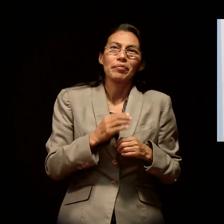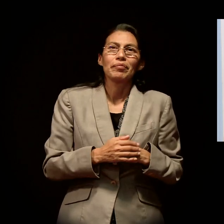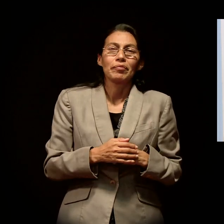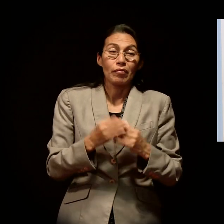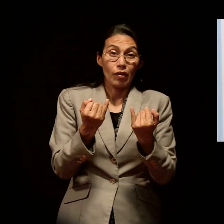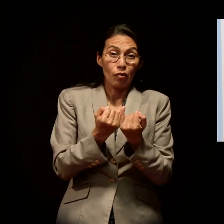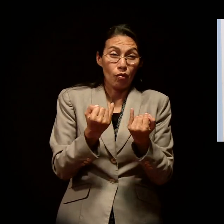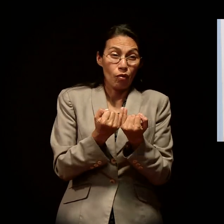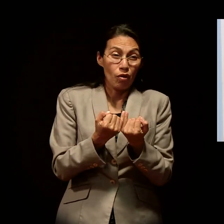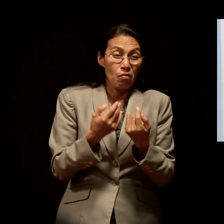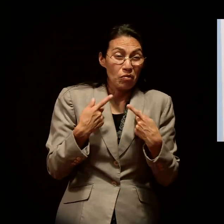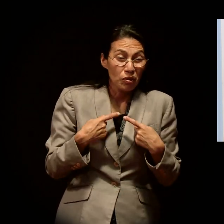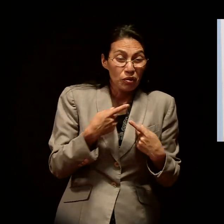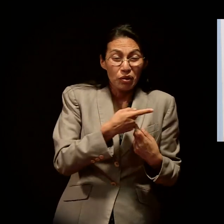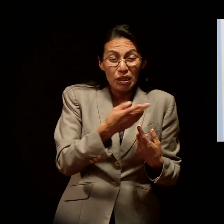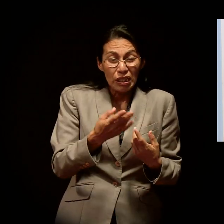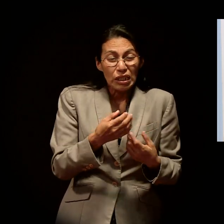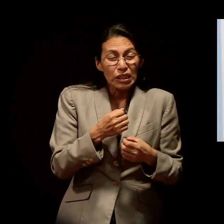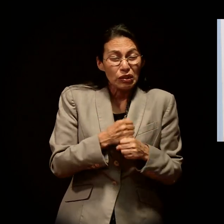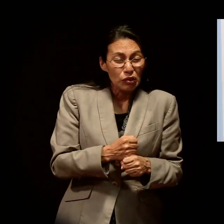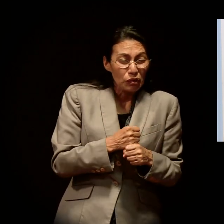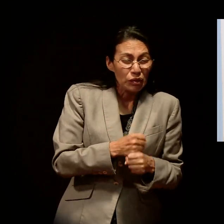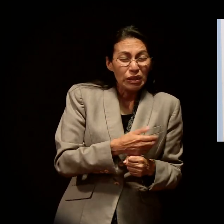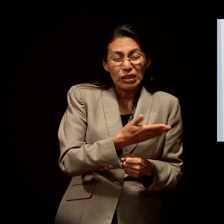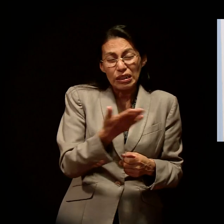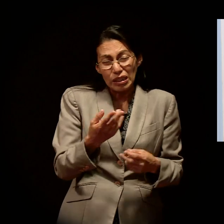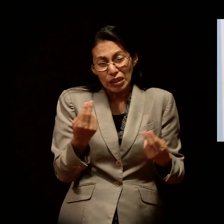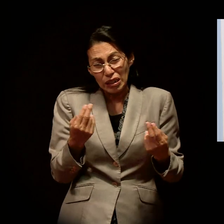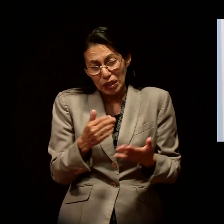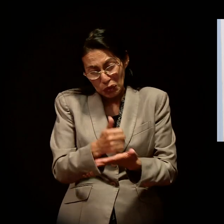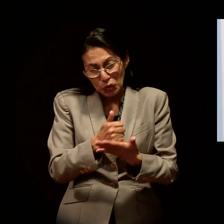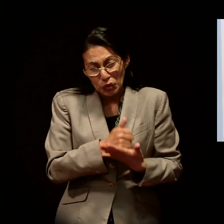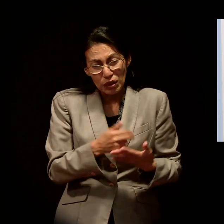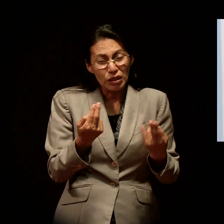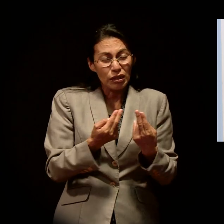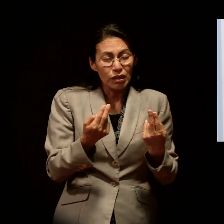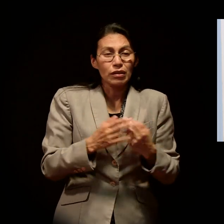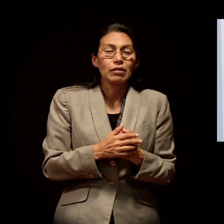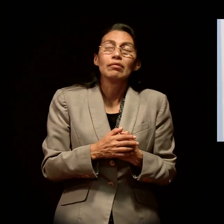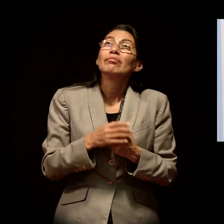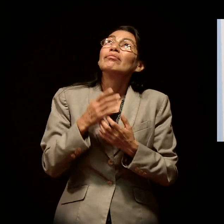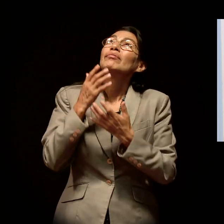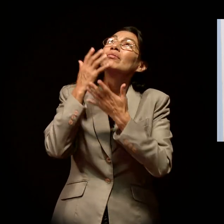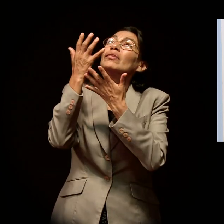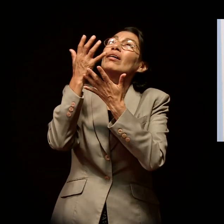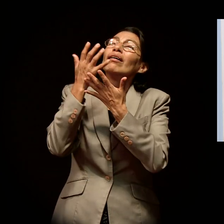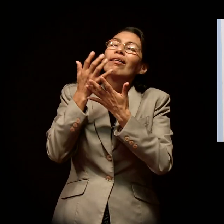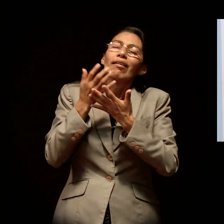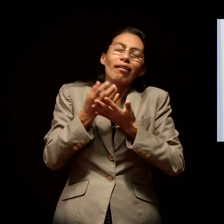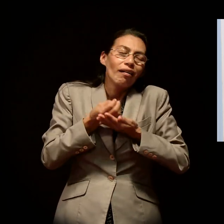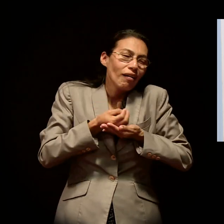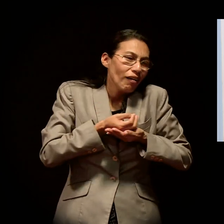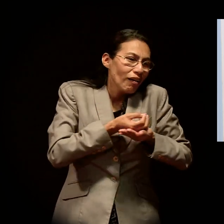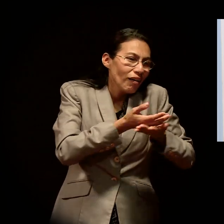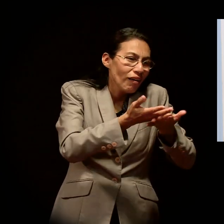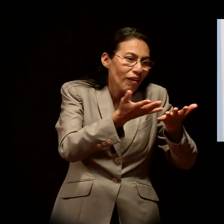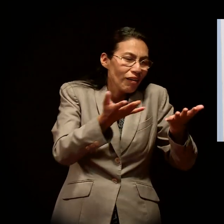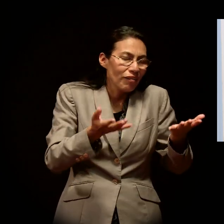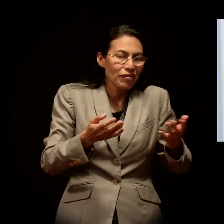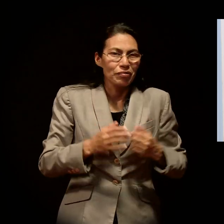como un hermano que necesita apoyo necesita compasión necesita ayuda y número